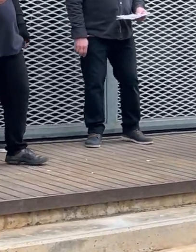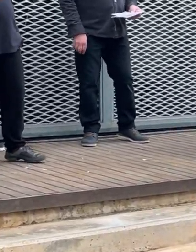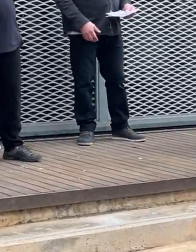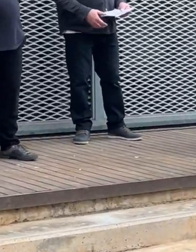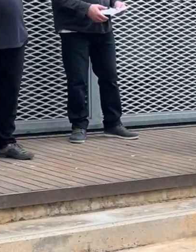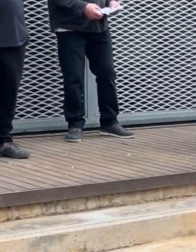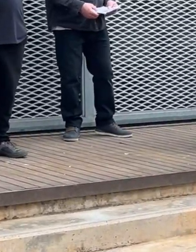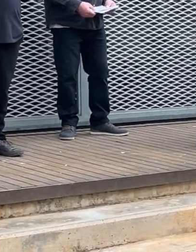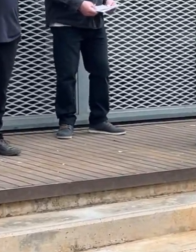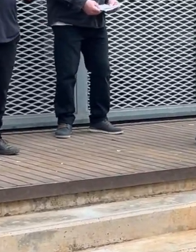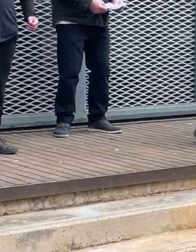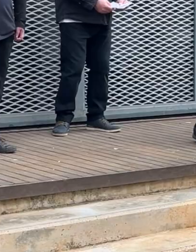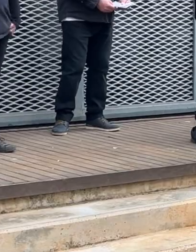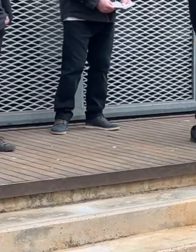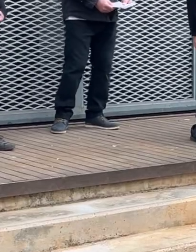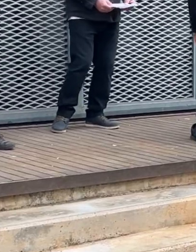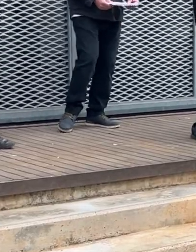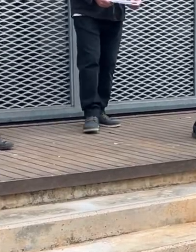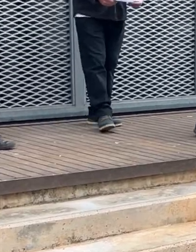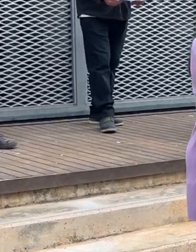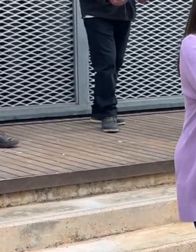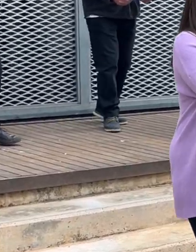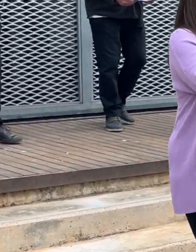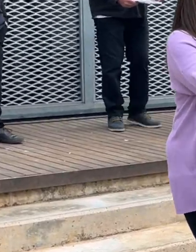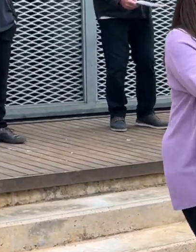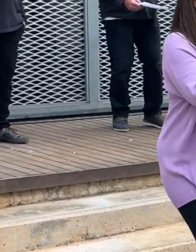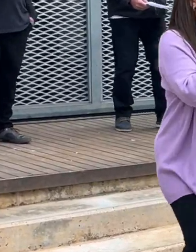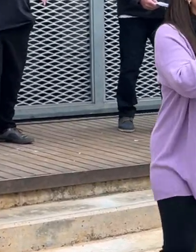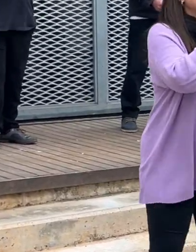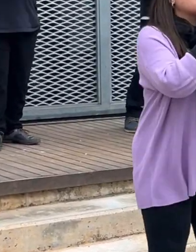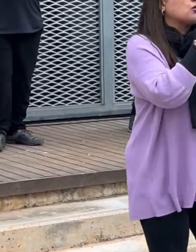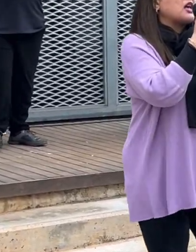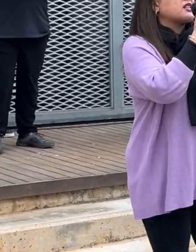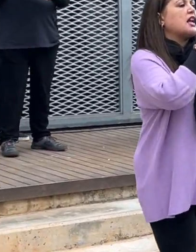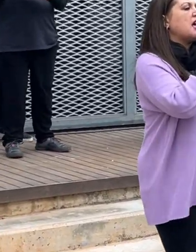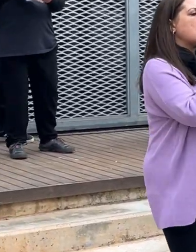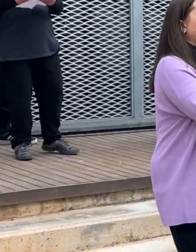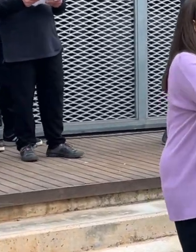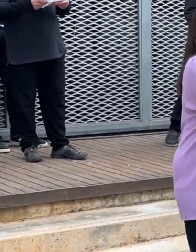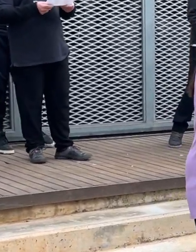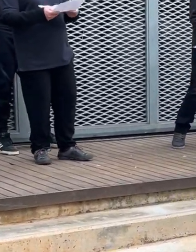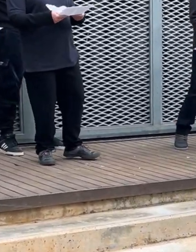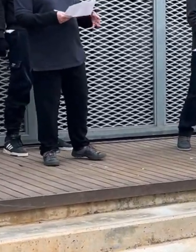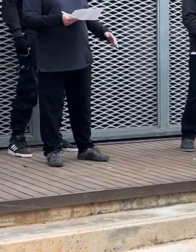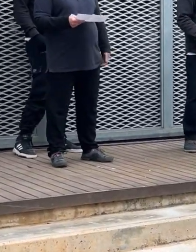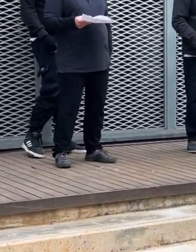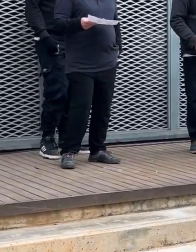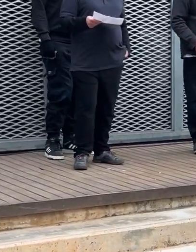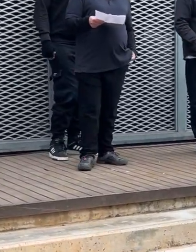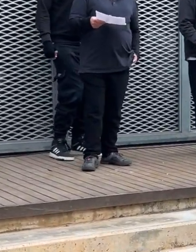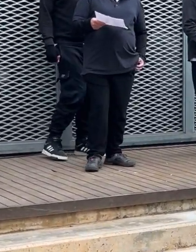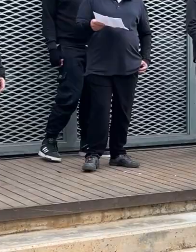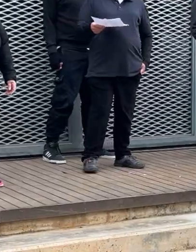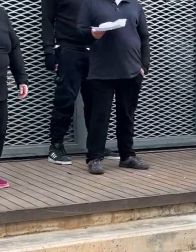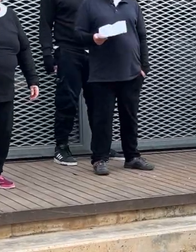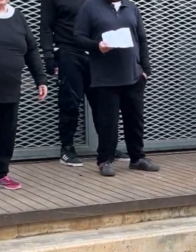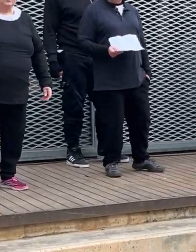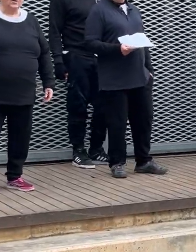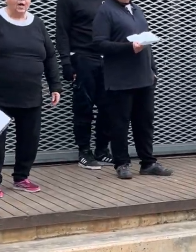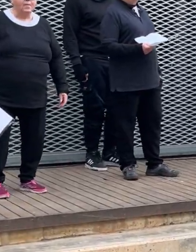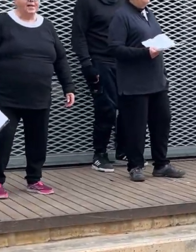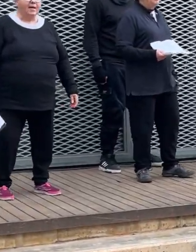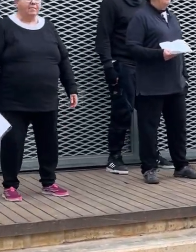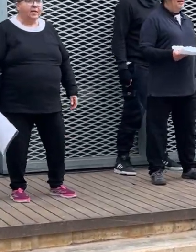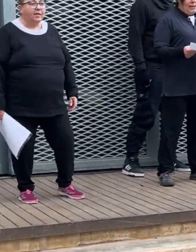empatía, sentimiento. Esto tiene que volar como el viento. Eres una estrella que brilla, la que más destaca,